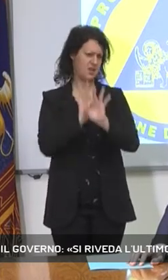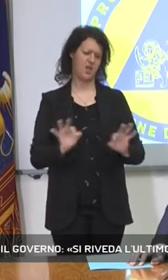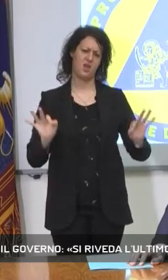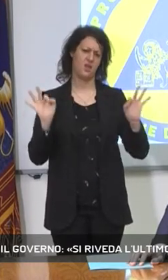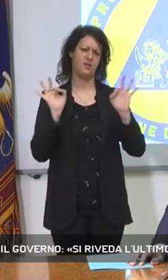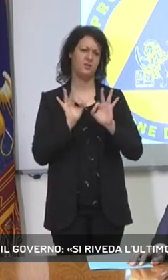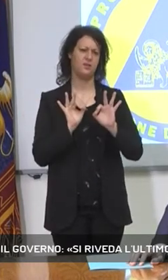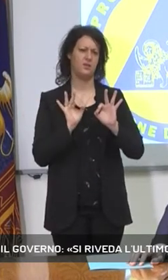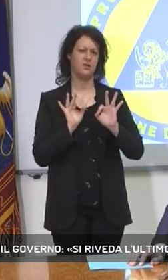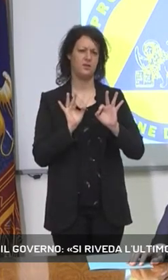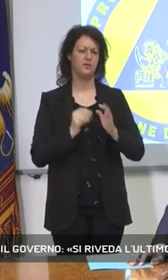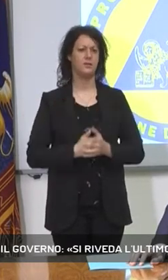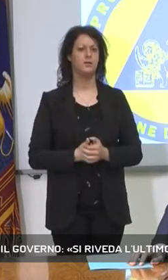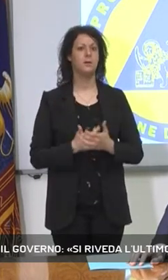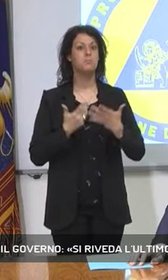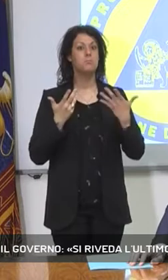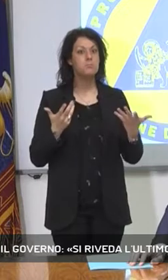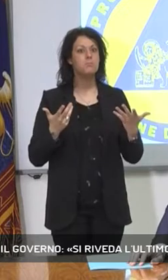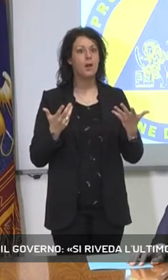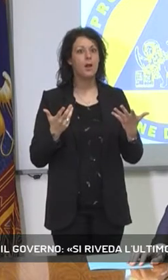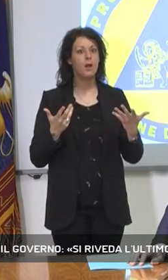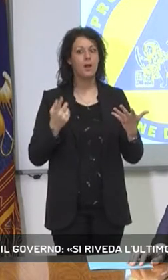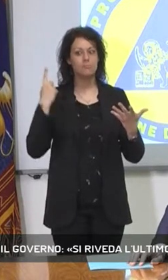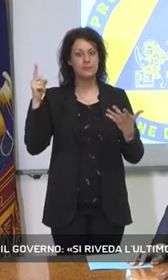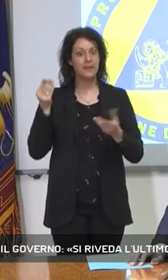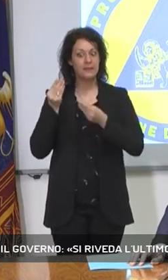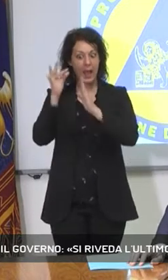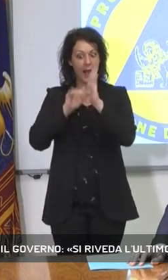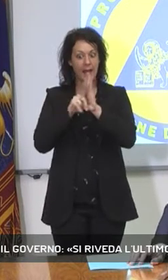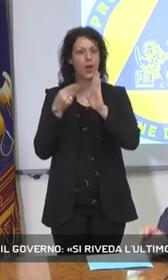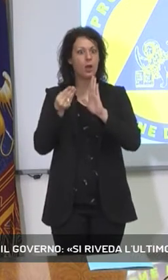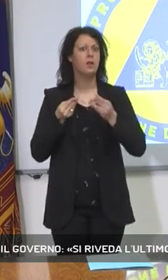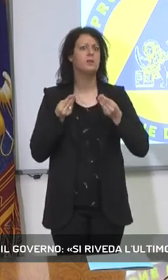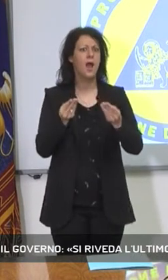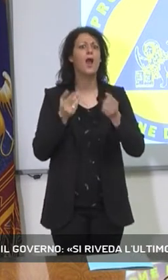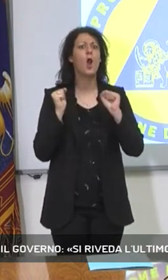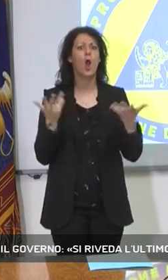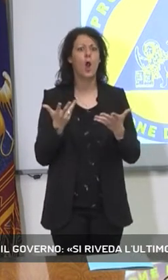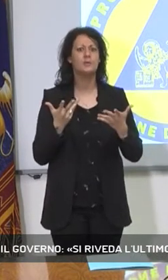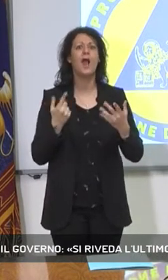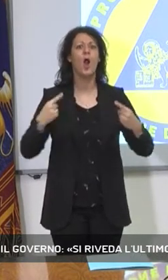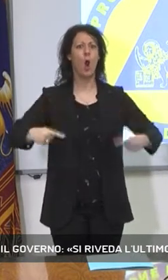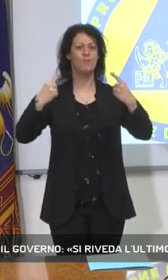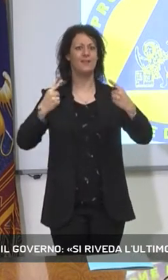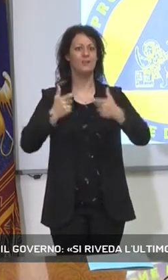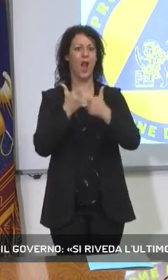c'è questo il sistema migliore per alimentare il conflitto sociale io vedo le persone disperate